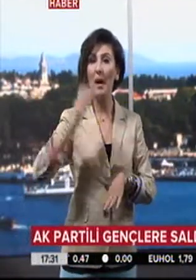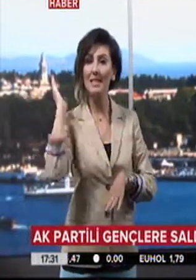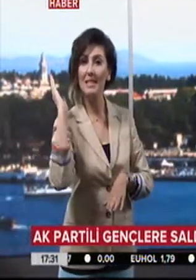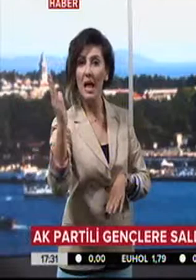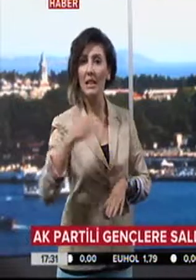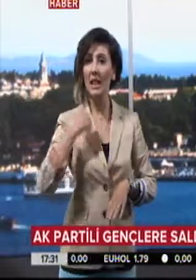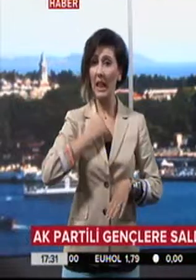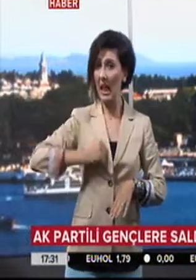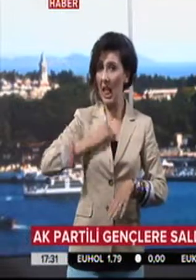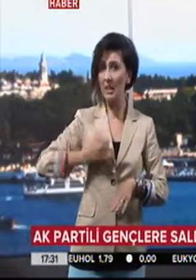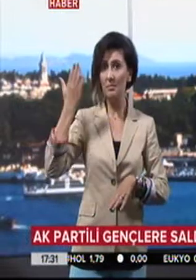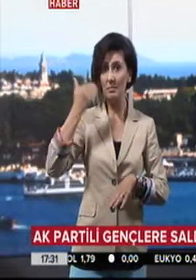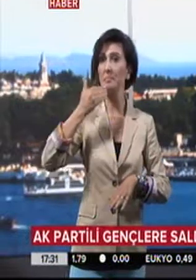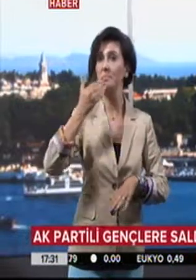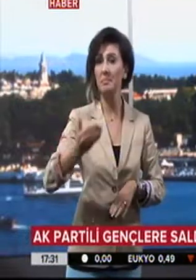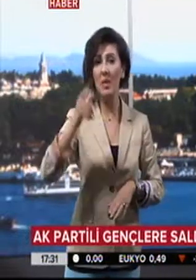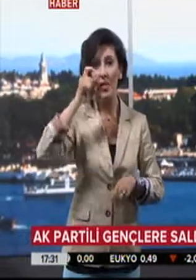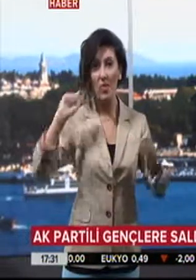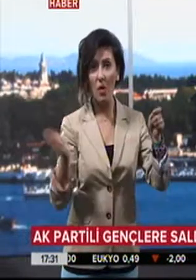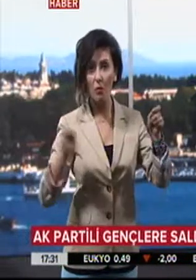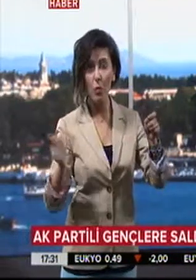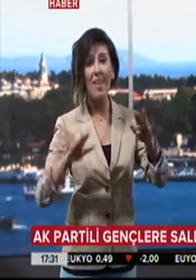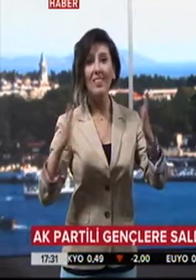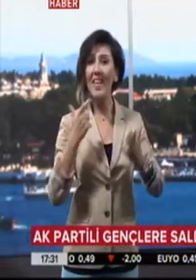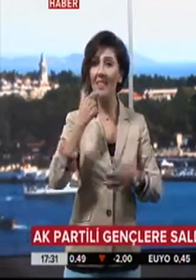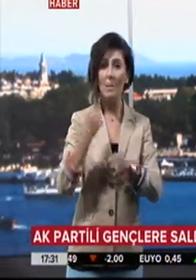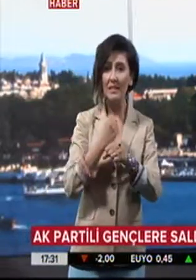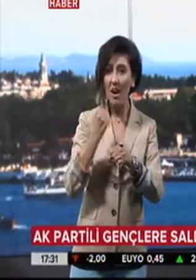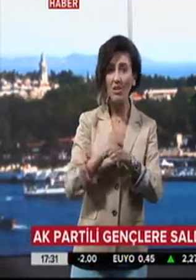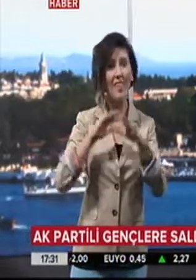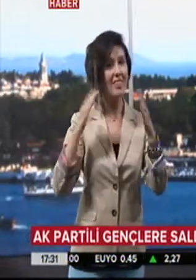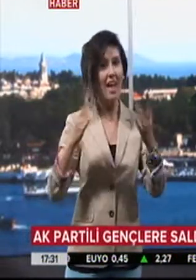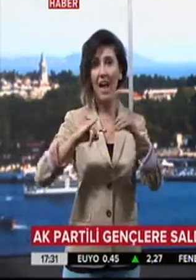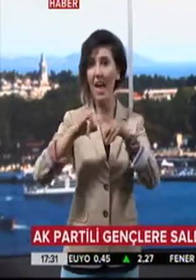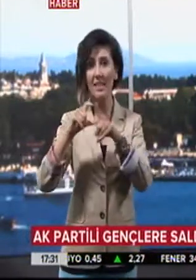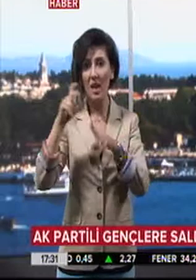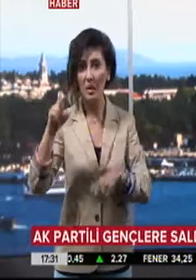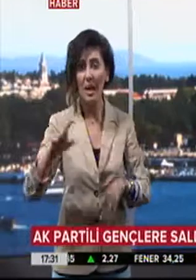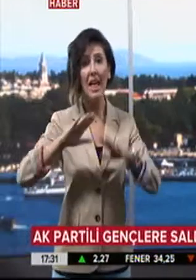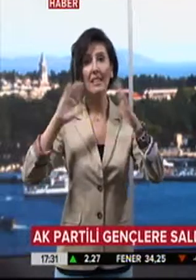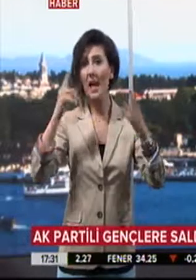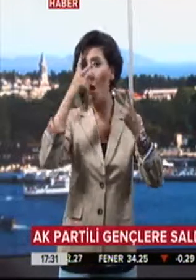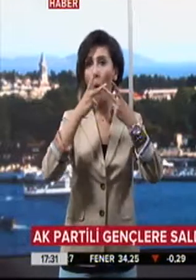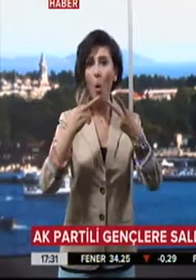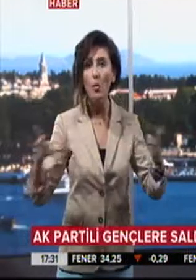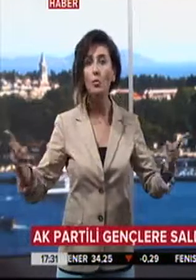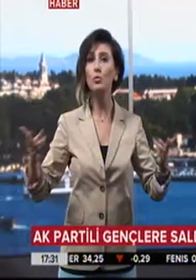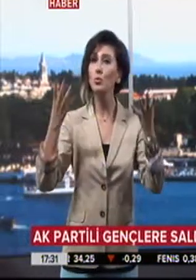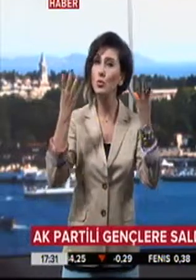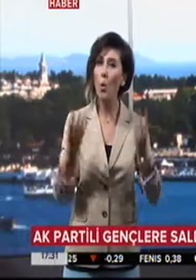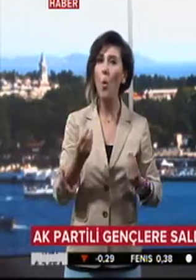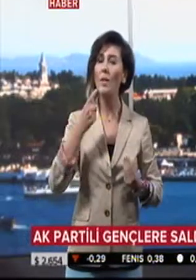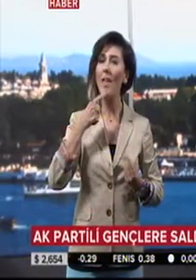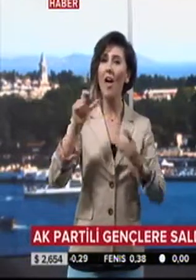saldırıyı kınadıklarını belirten Davutoğlu, ne Demirtaş'tan ne HDP'den ne özgürlükçü